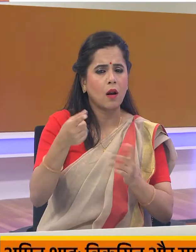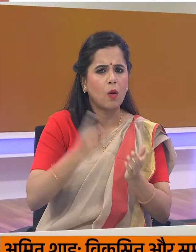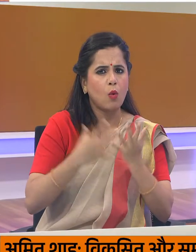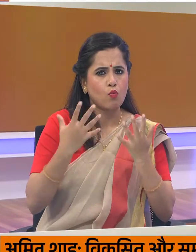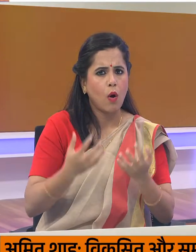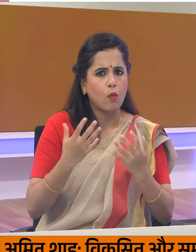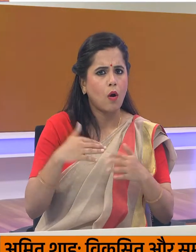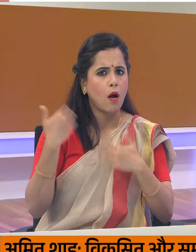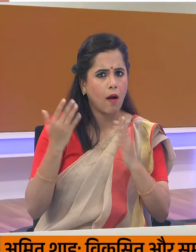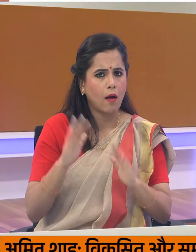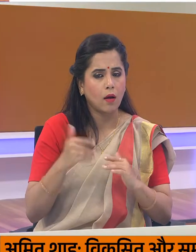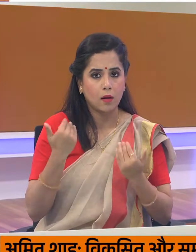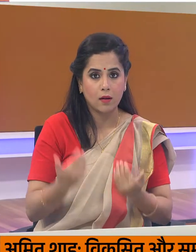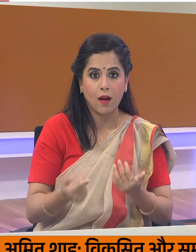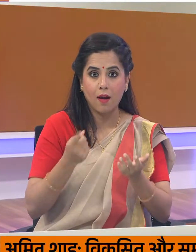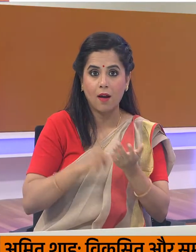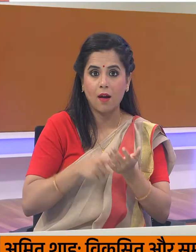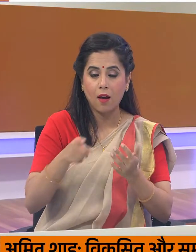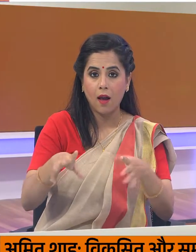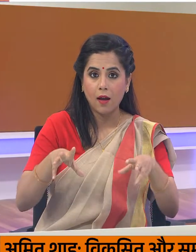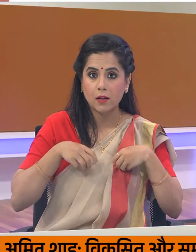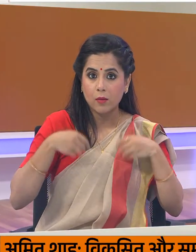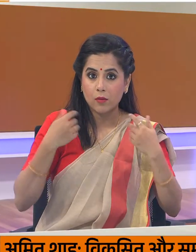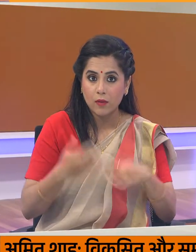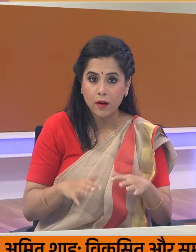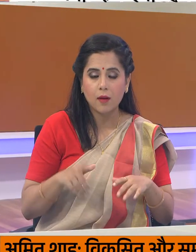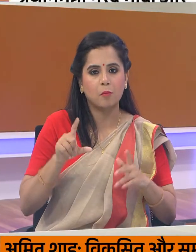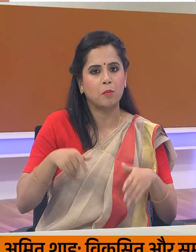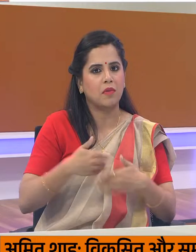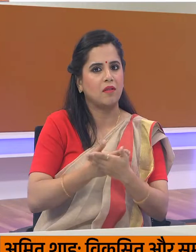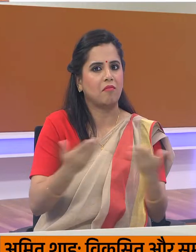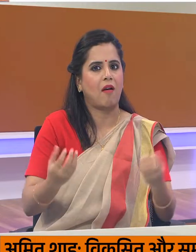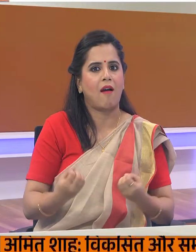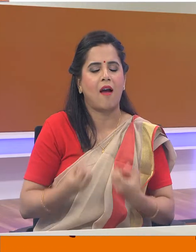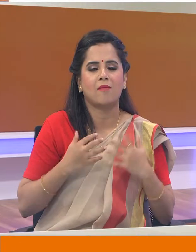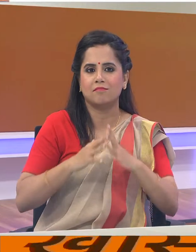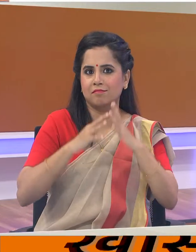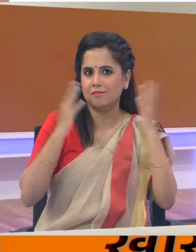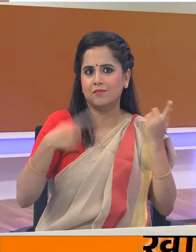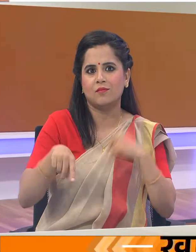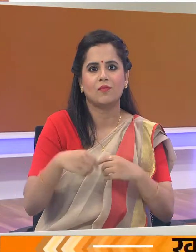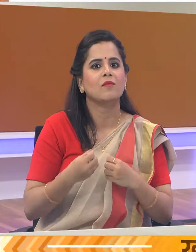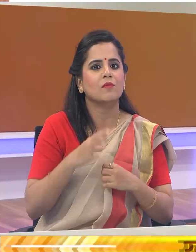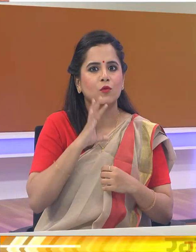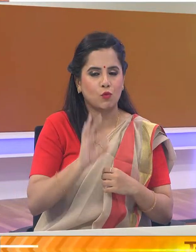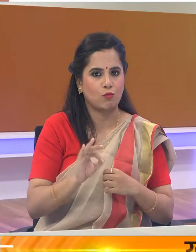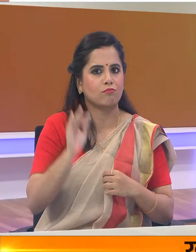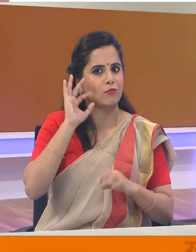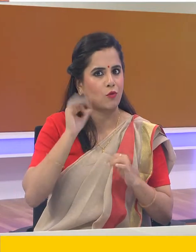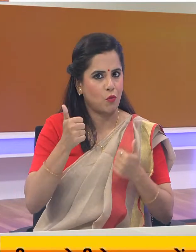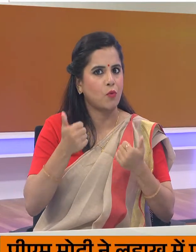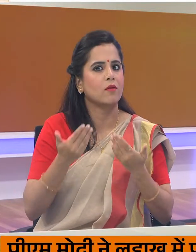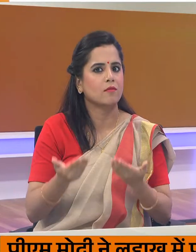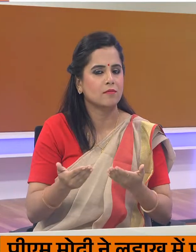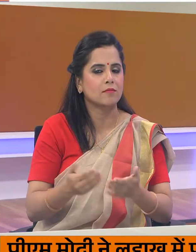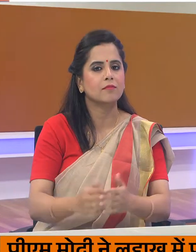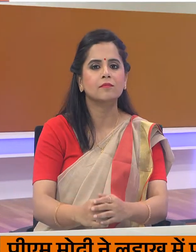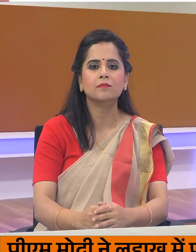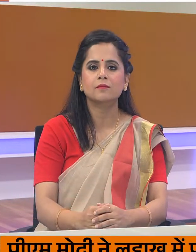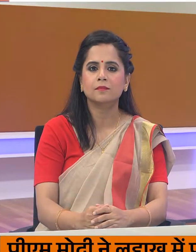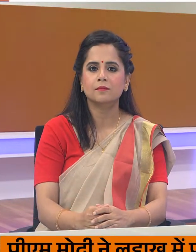कर रहे थे। इस मांग को पूरी करना लोगों के लिए एक बड़ी खुशखबरी है।